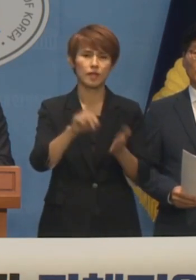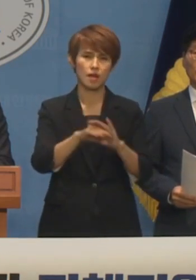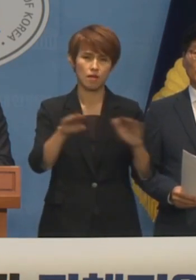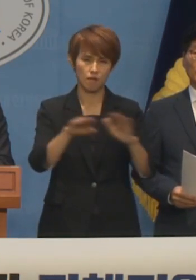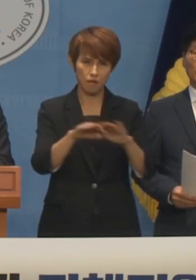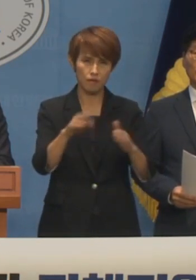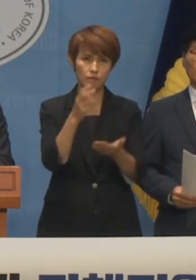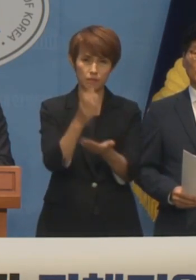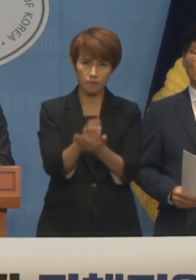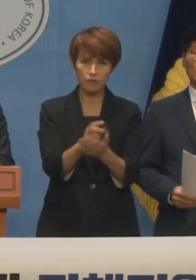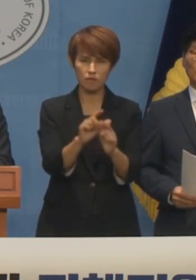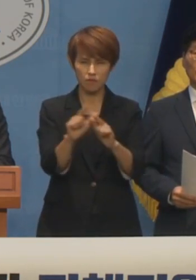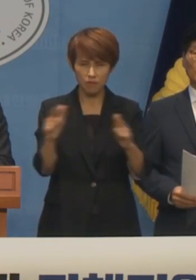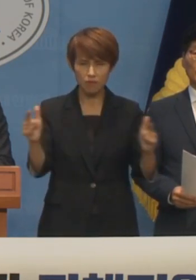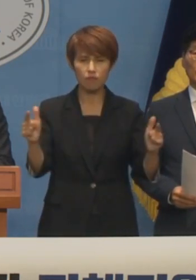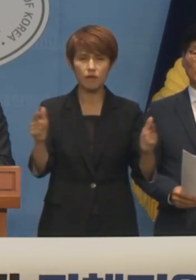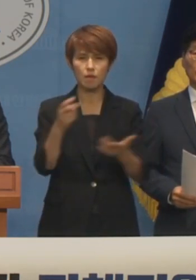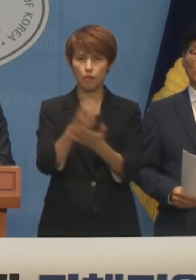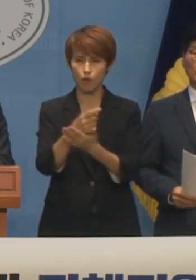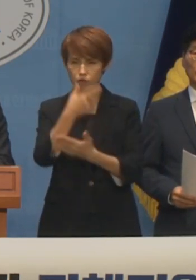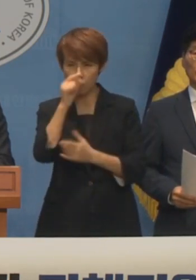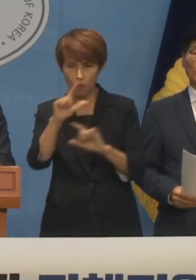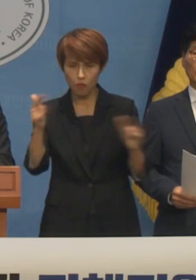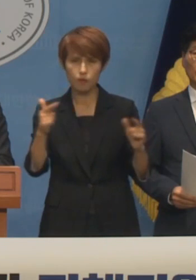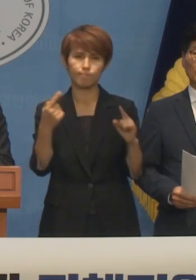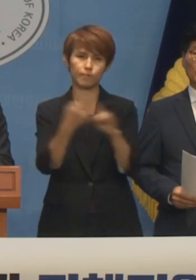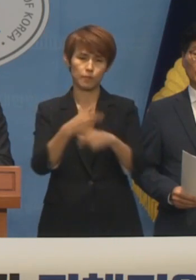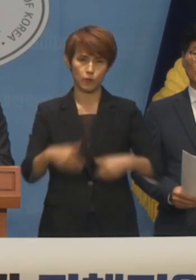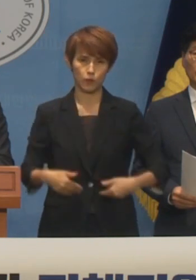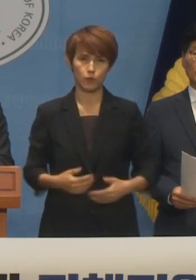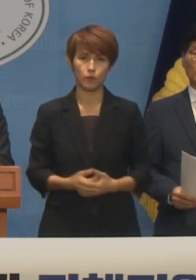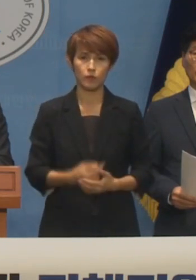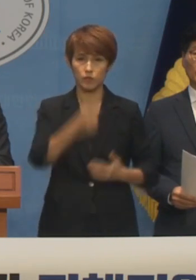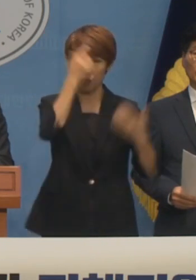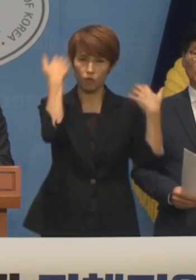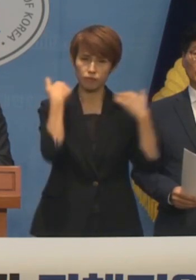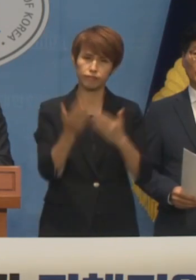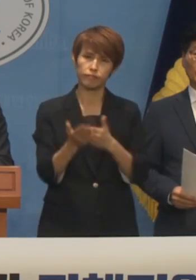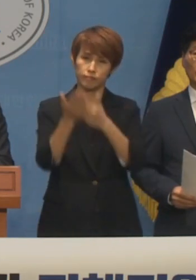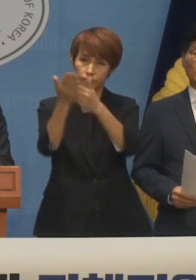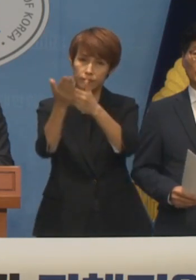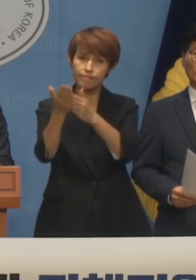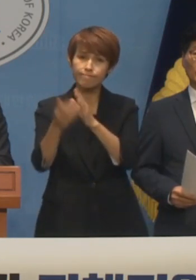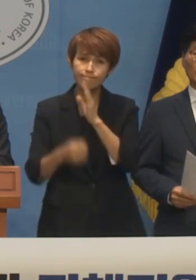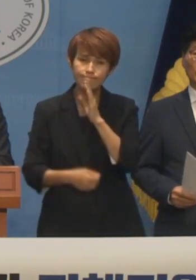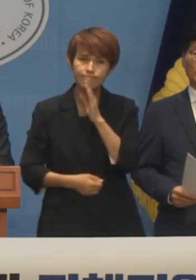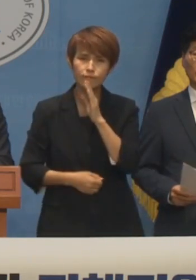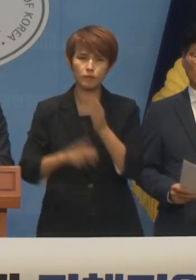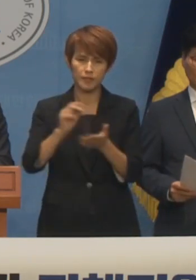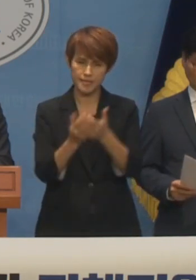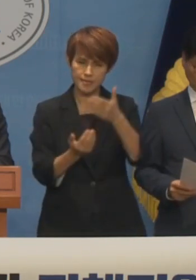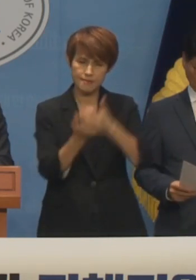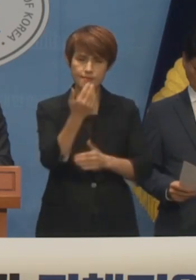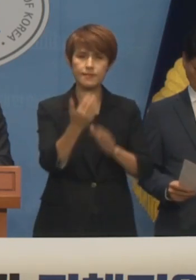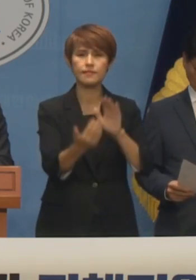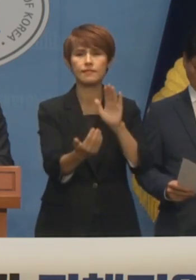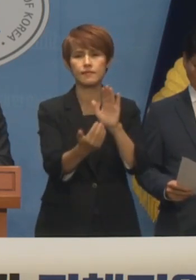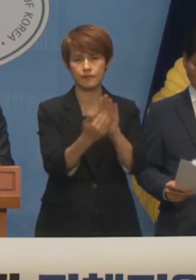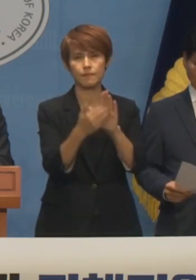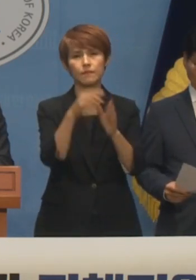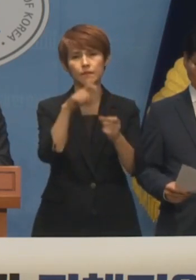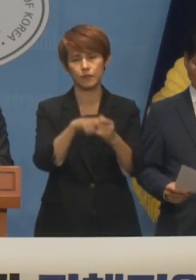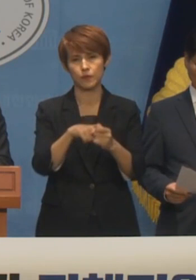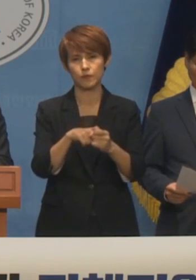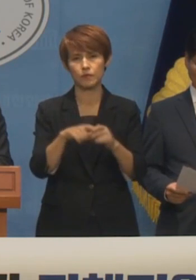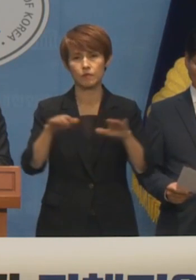법제도의 미비점들을 개선해야 될 것 같습니다. 정부에게 촉구하는 바와 같이 이런 부분들 재발되지 않도록 이번